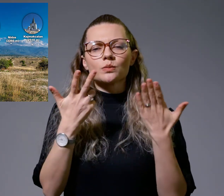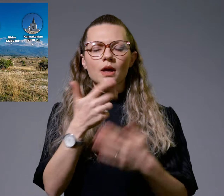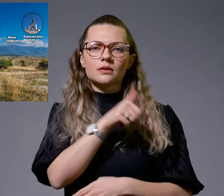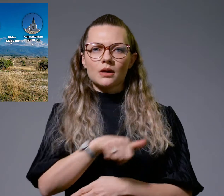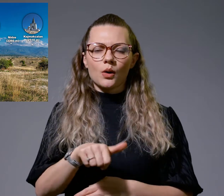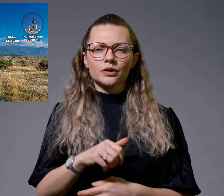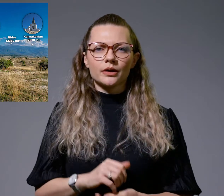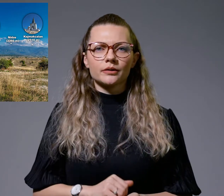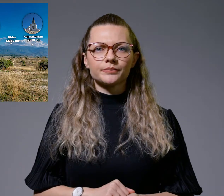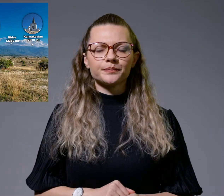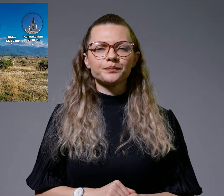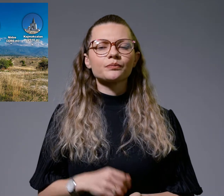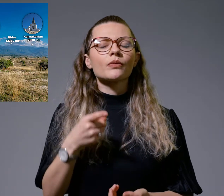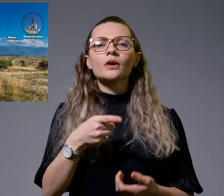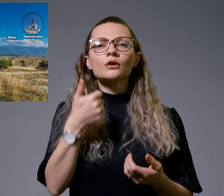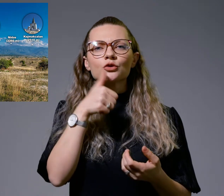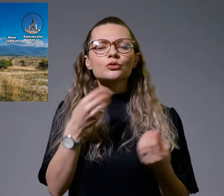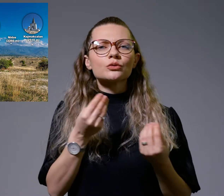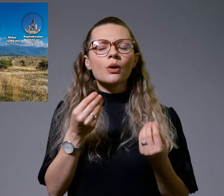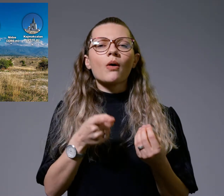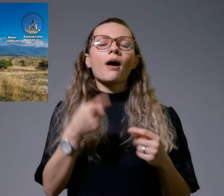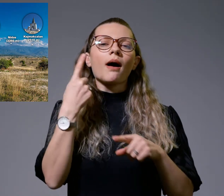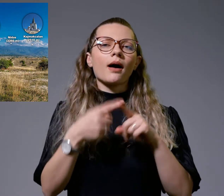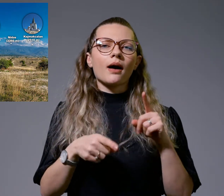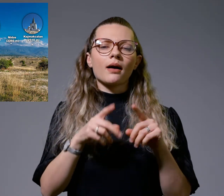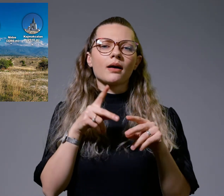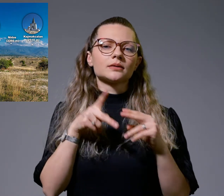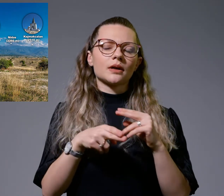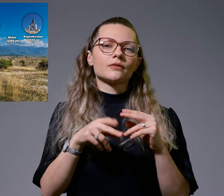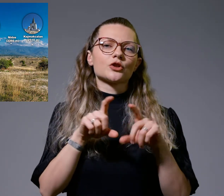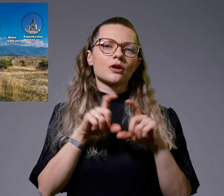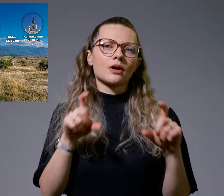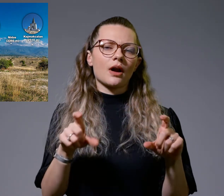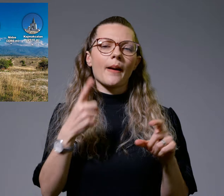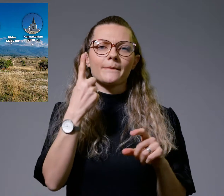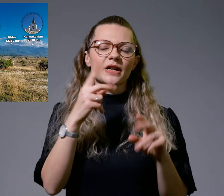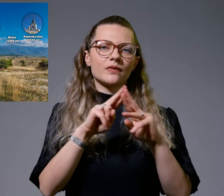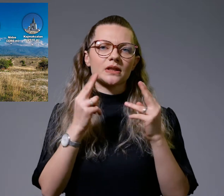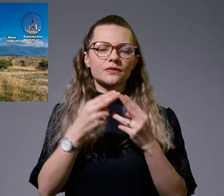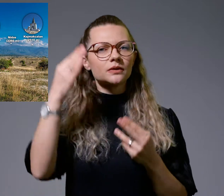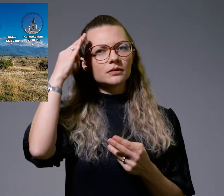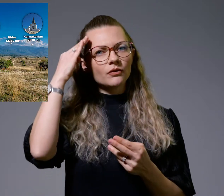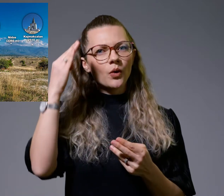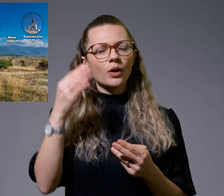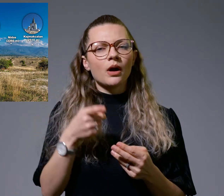1918 година, со што се означува крајот на Првата светска војна. Иако битката